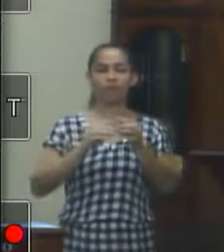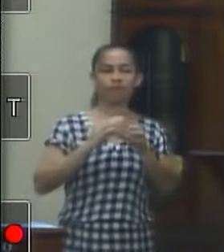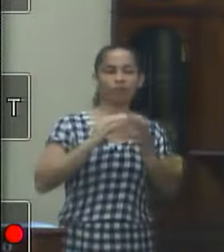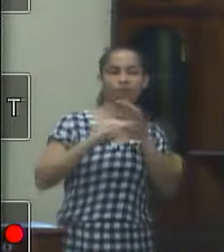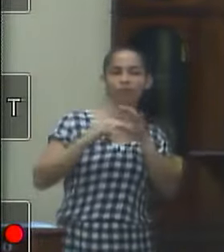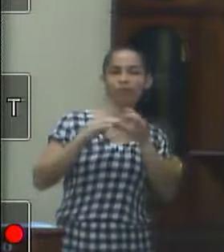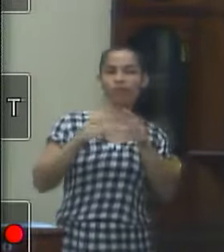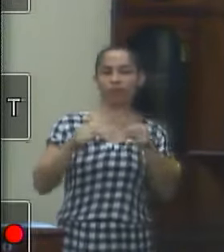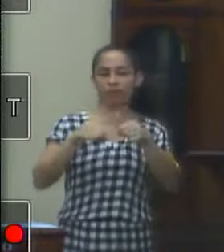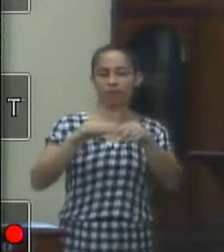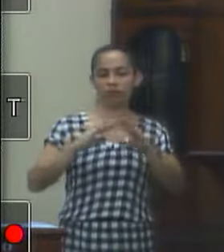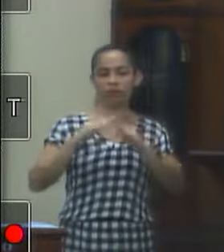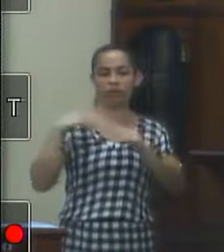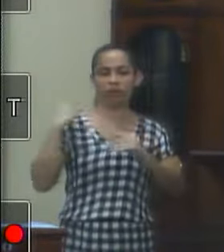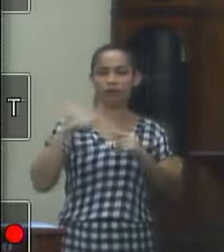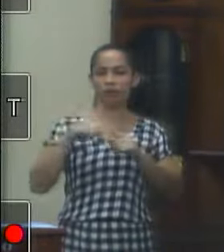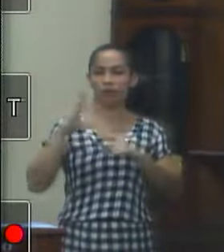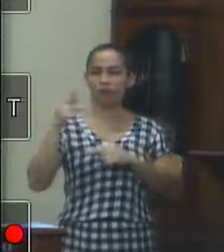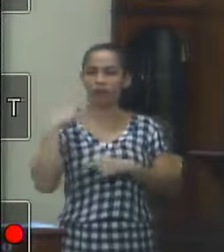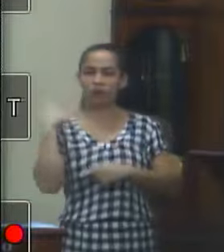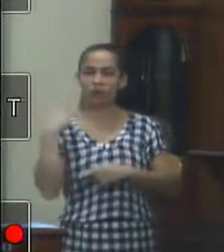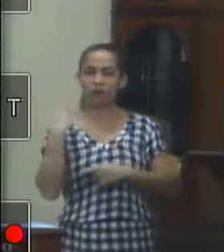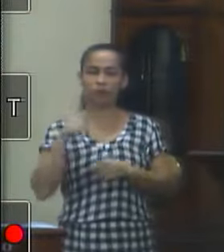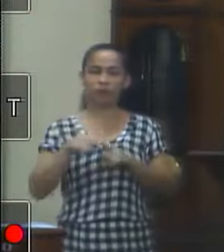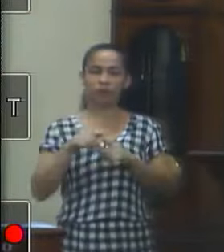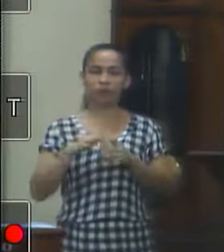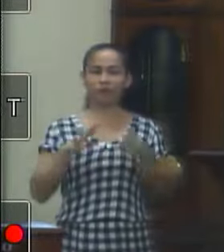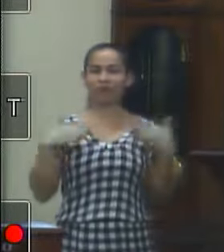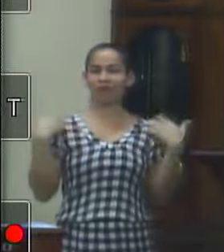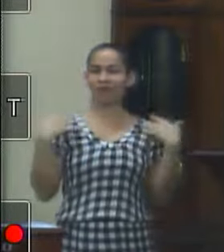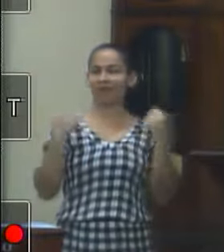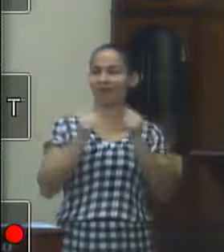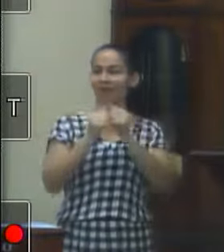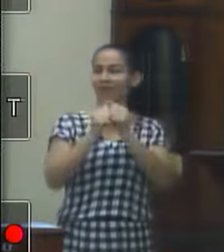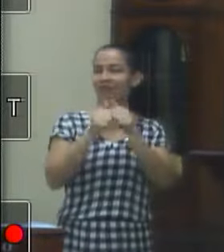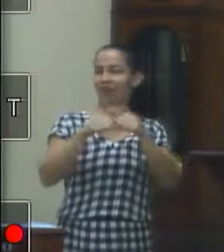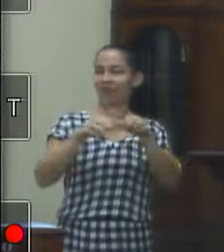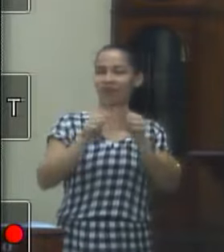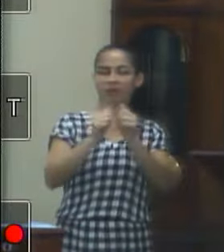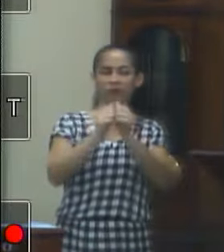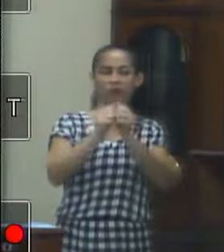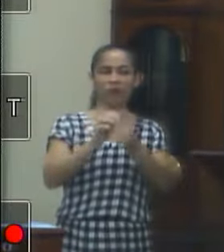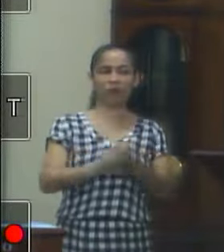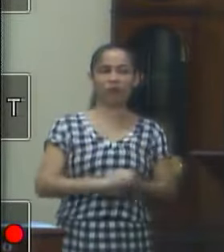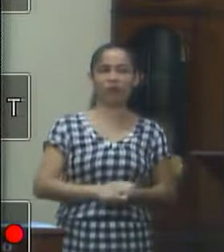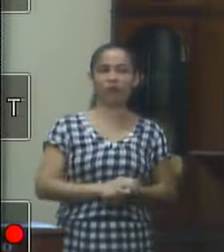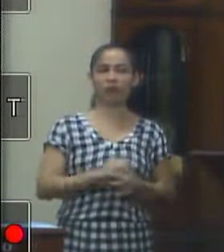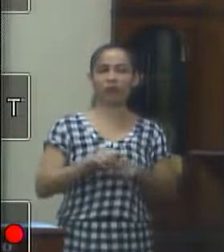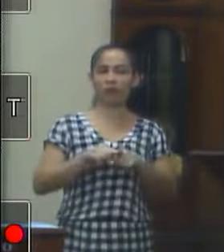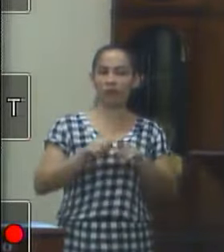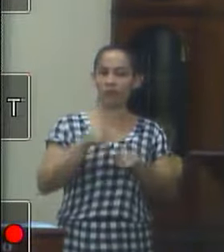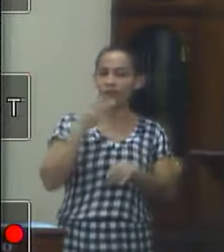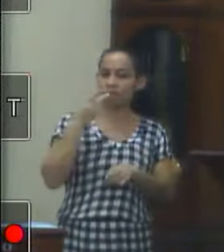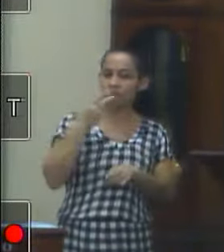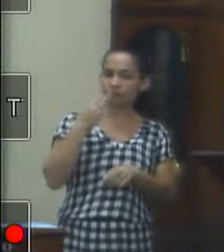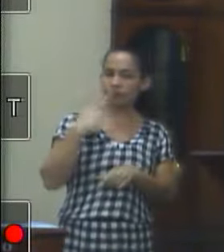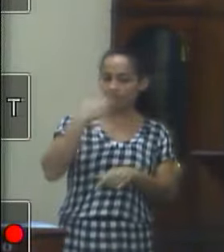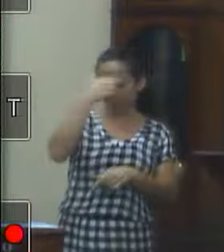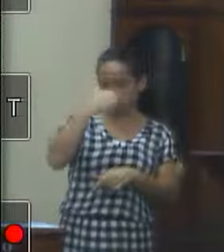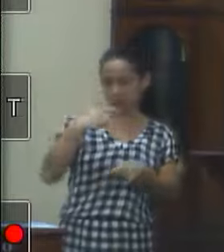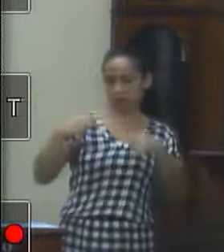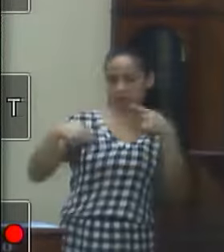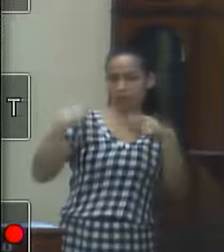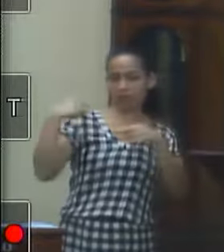casa. E fica aqui também aos meus pares uma alegria imensa de estar com vocês, de poder dizer que sou vereador,